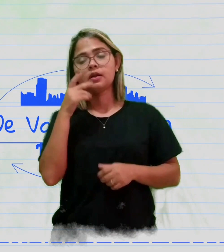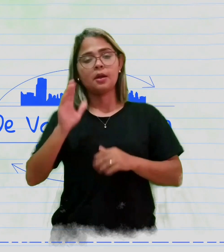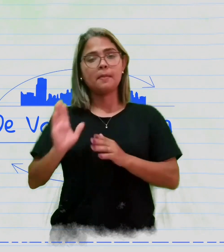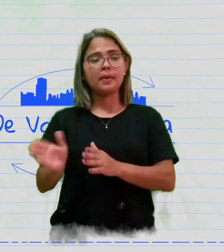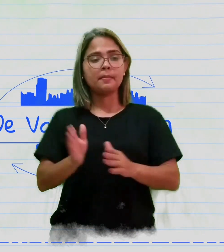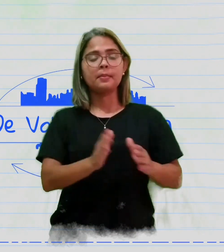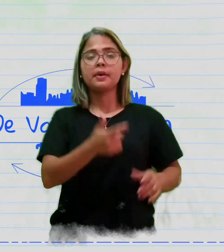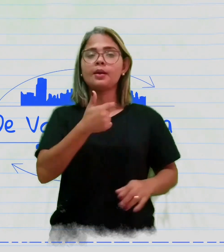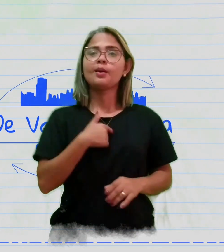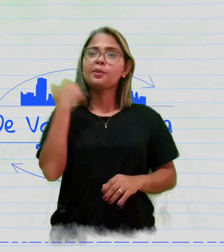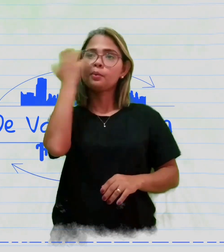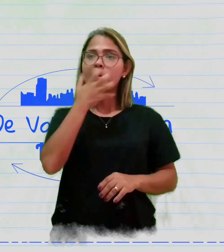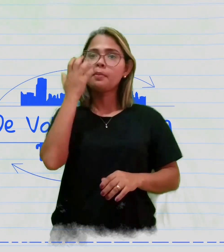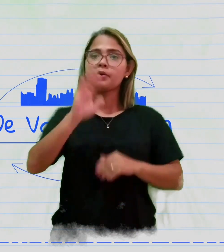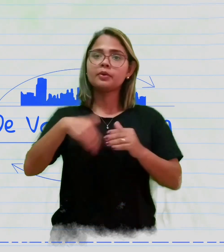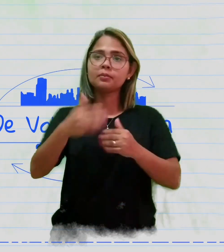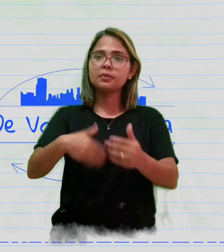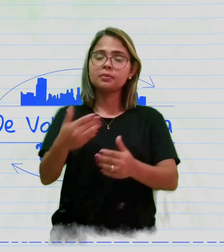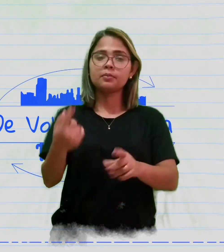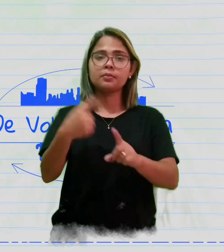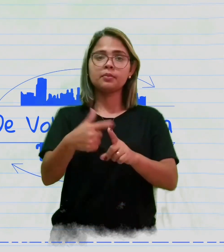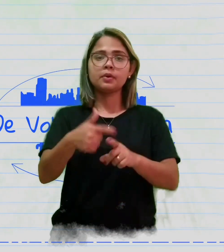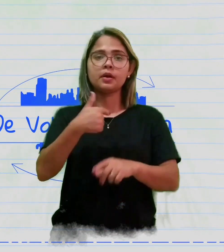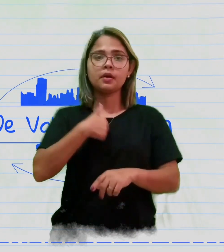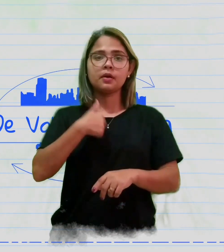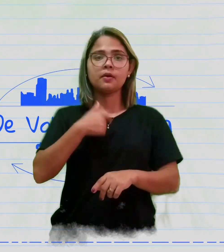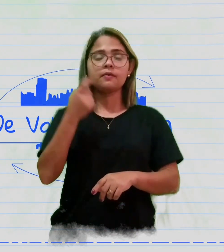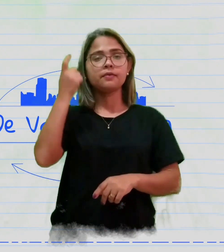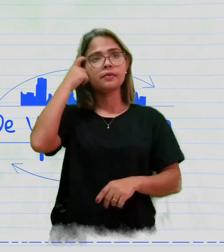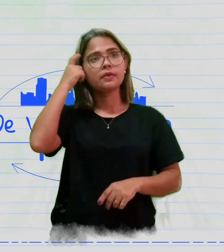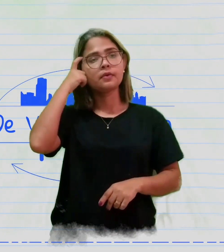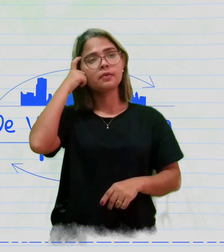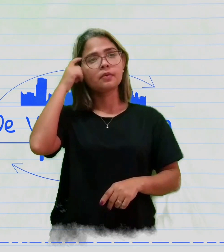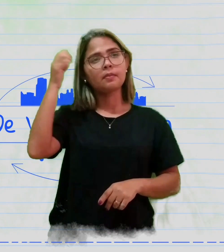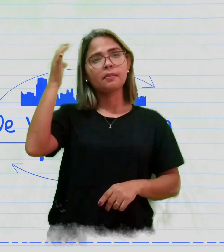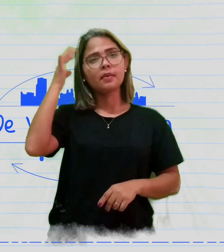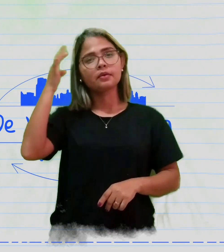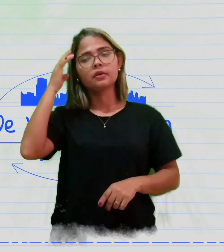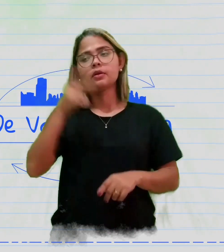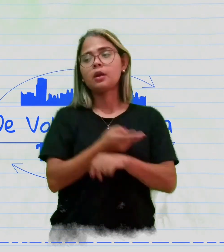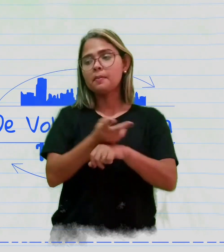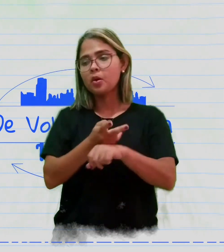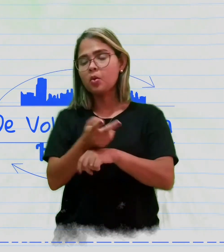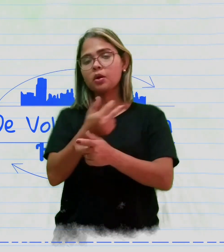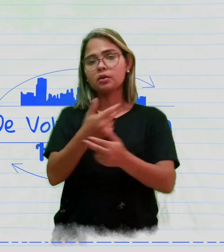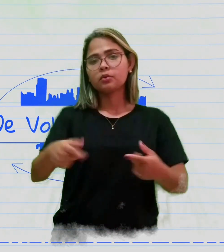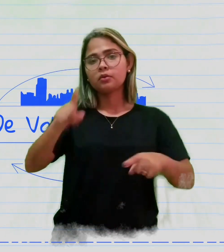ouvidora, gente, como vocês fizeram? Gente, esse podcast contém spoilers, né? Então vamos ouvir e volta. Mas como vocês fizeram